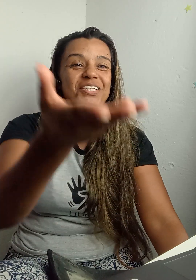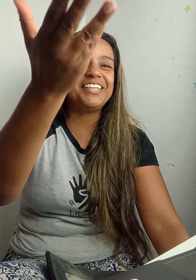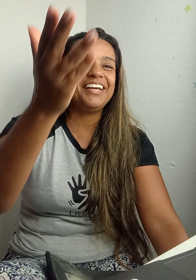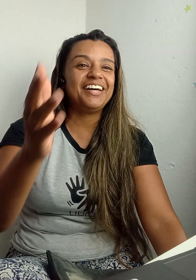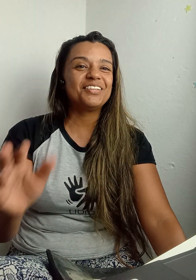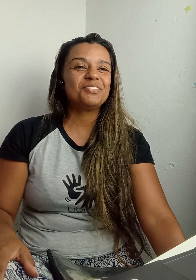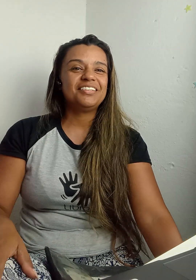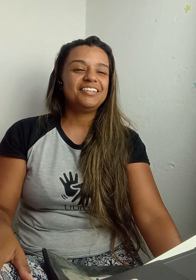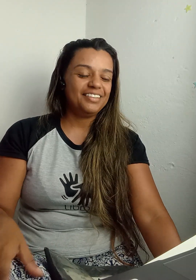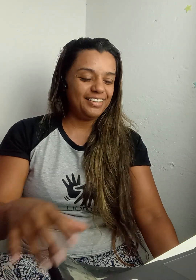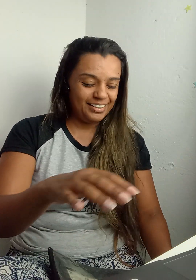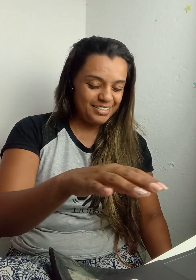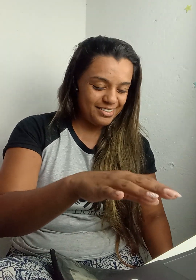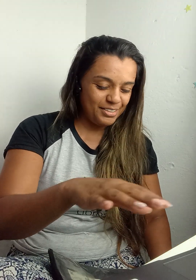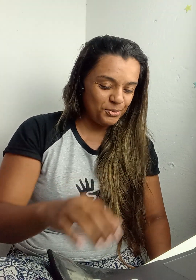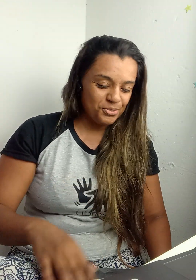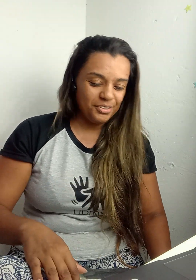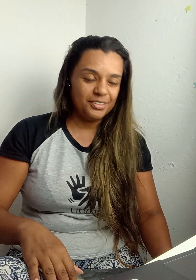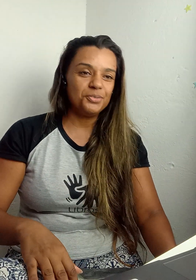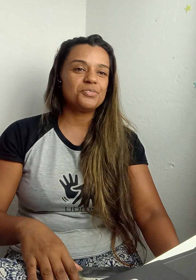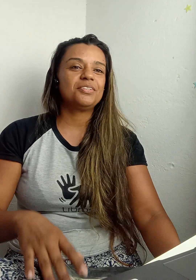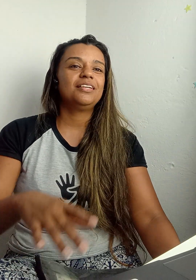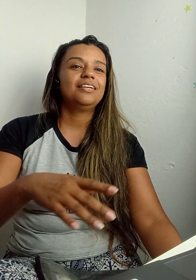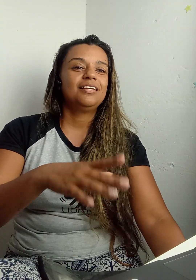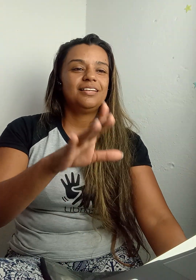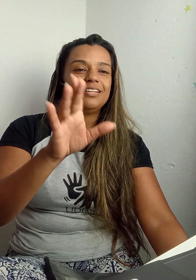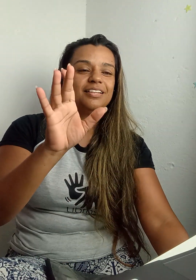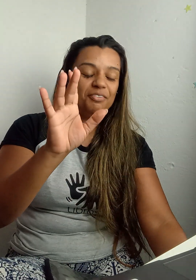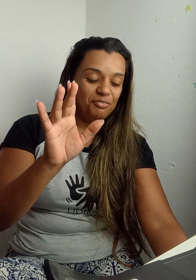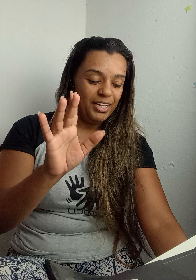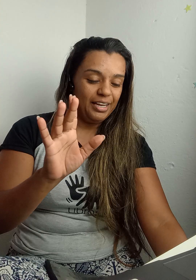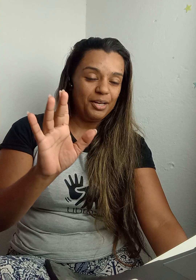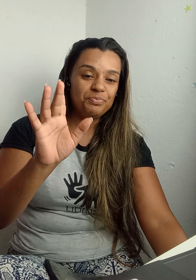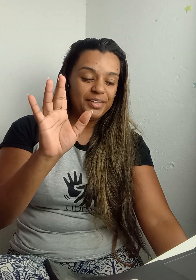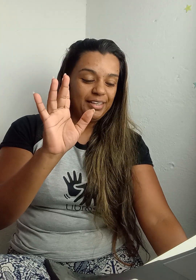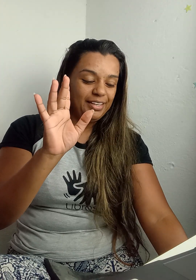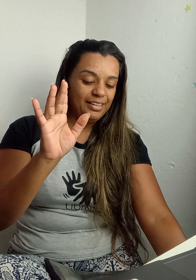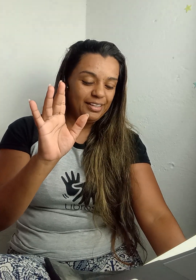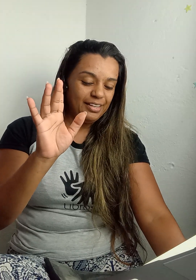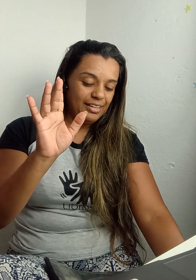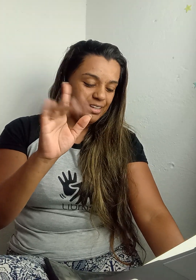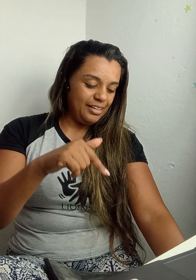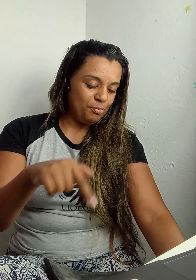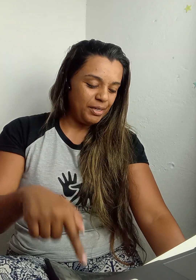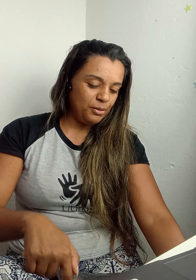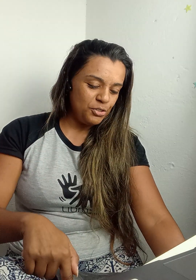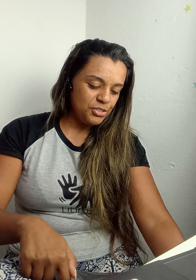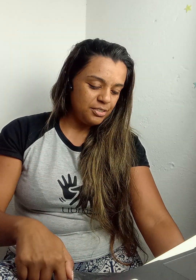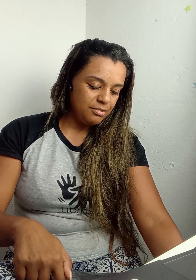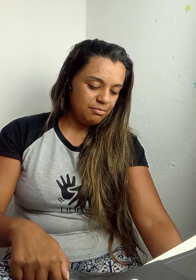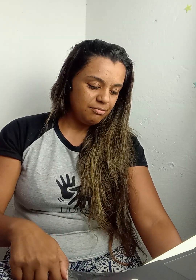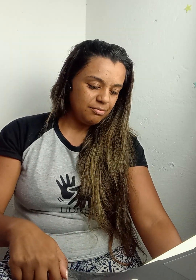apertei errado. Ai, Senhor, só Deus. Vai lá. Parei aonde?